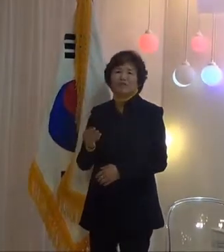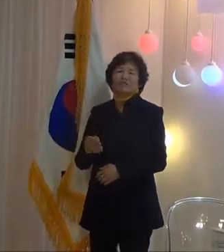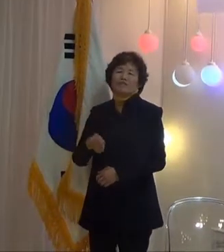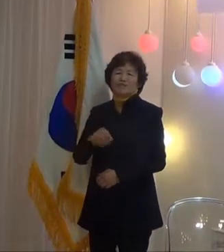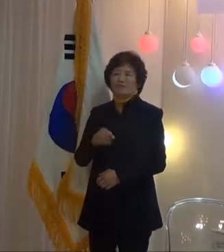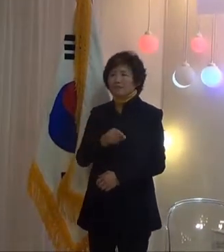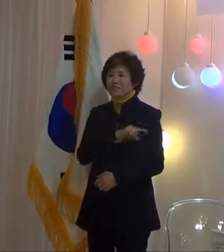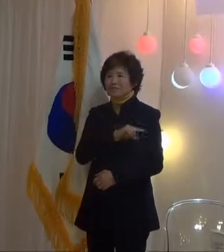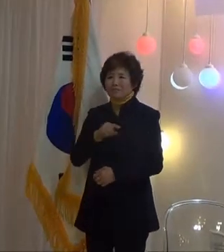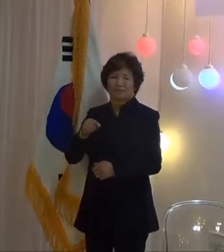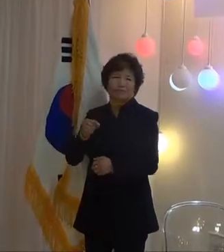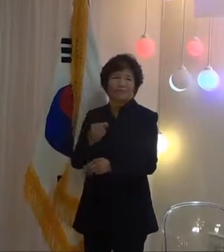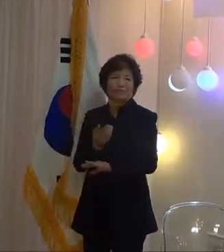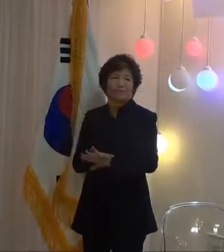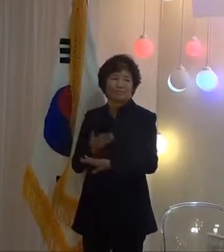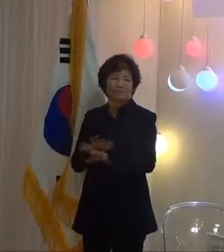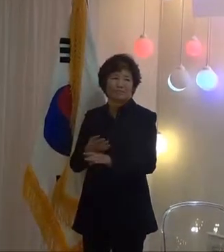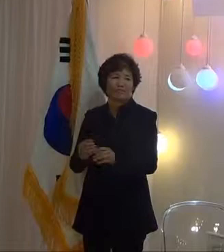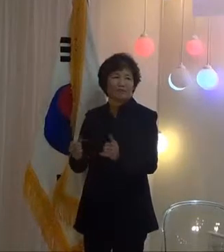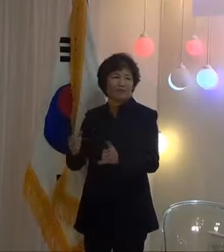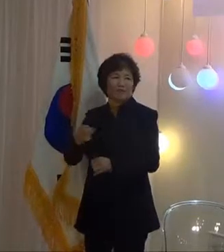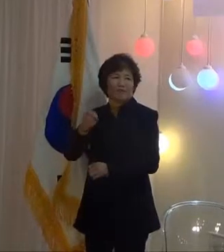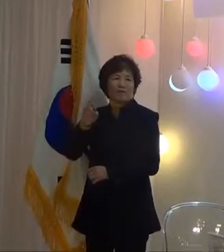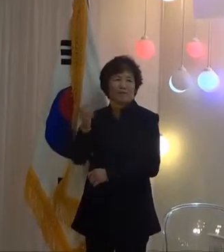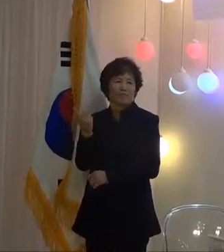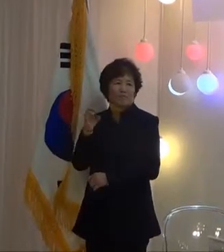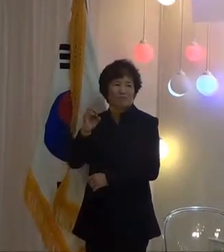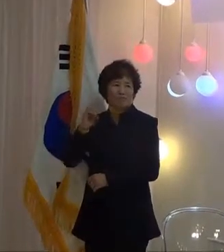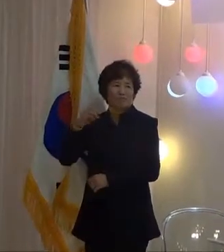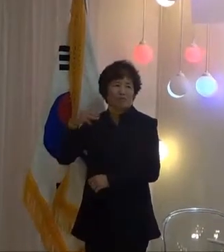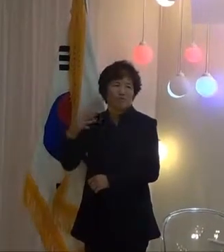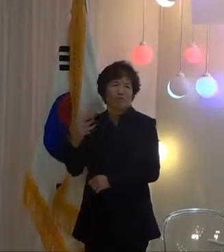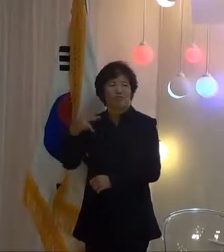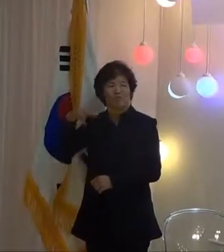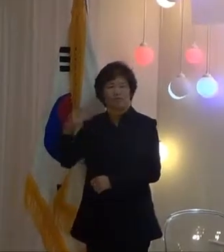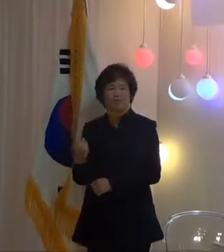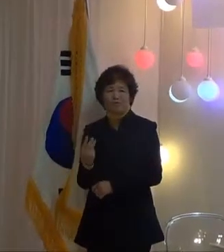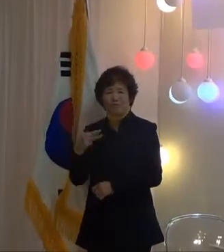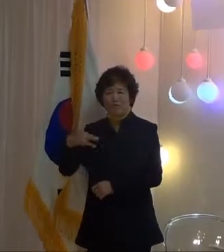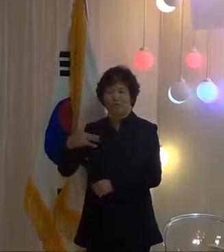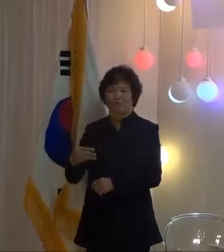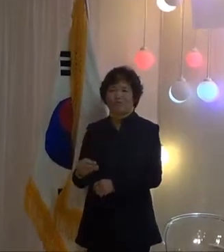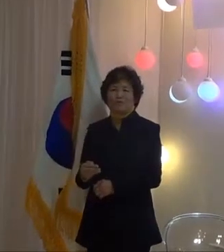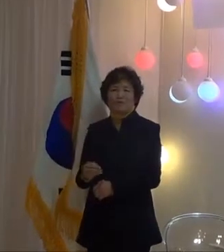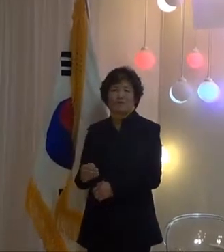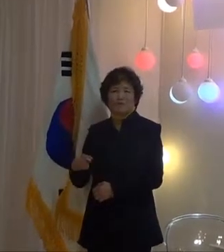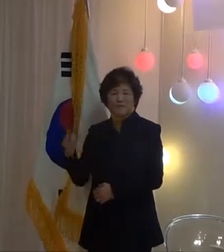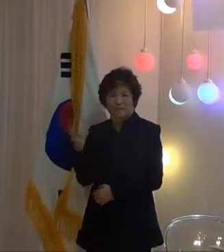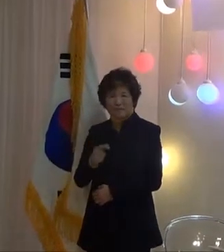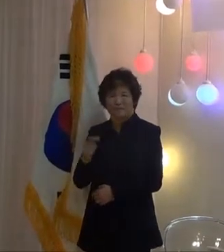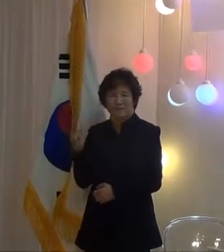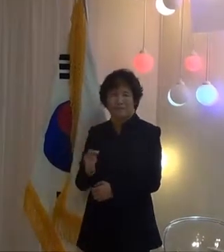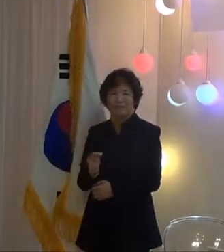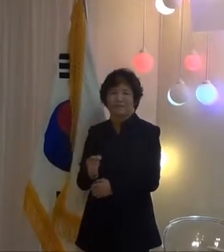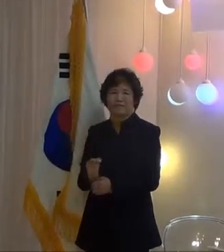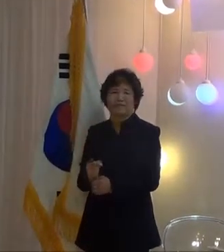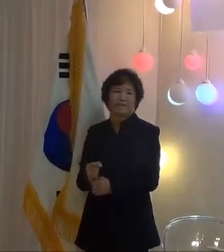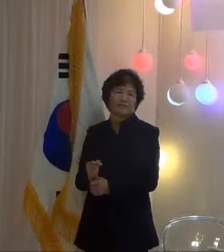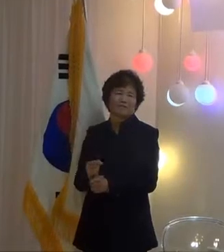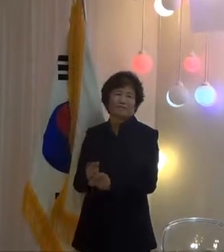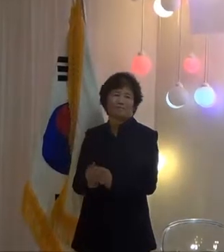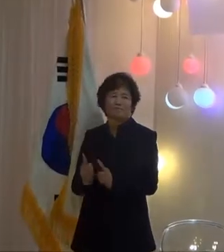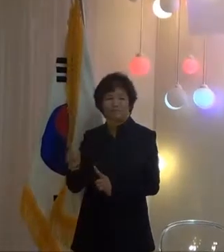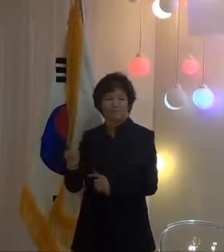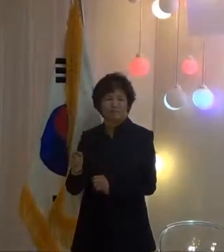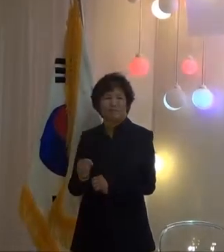몽돌입니다. 근데 닉네임을 잘못 지었는지 너무 세파에 시달려 보니까 단단하긴 단단한데 뭐가 난 것 같아요. 그래서